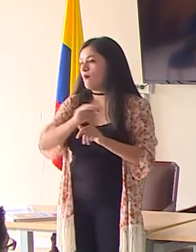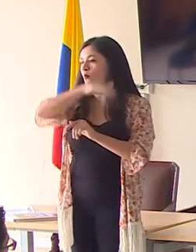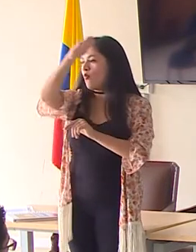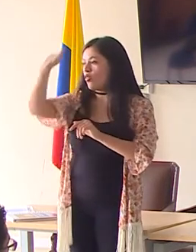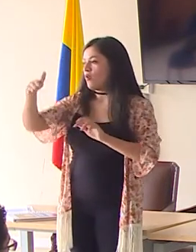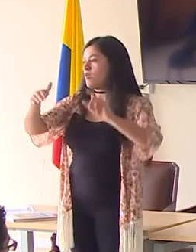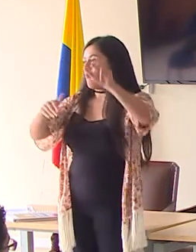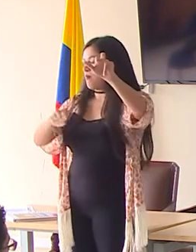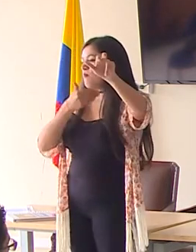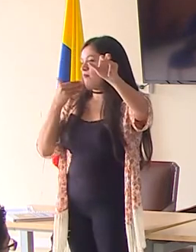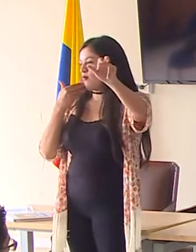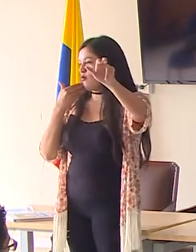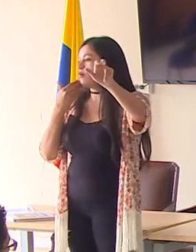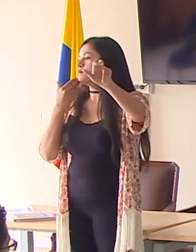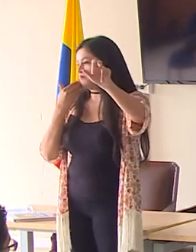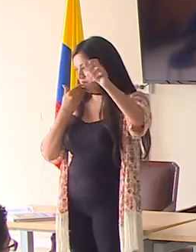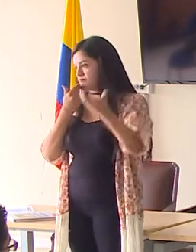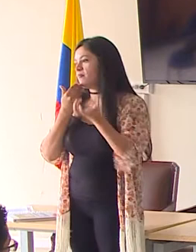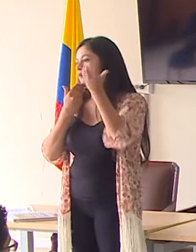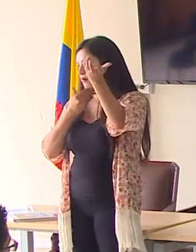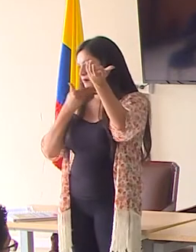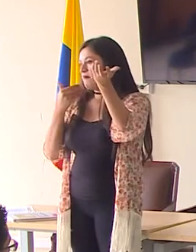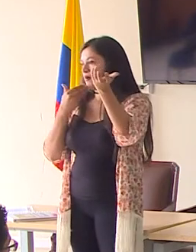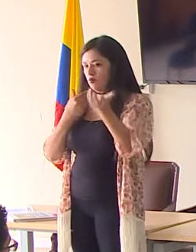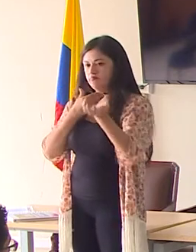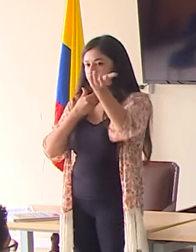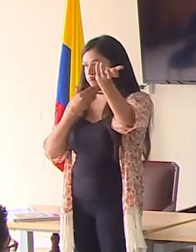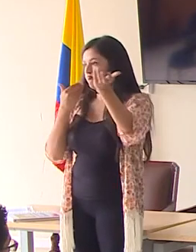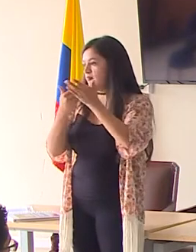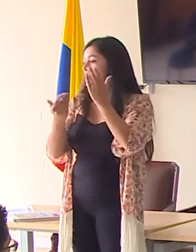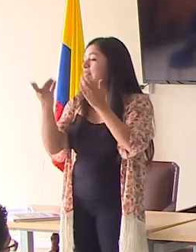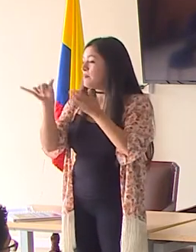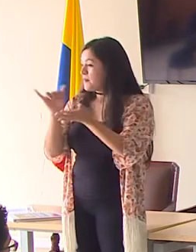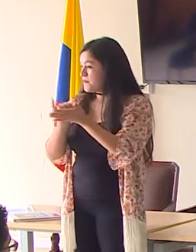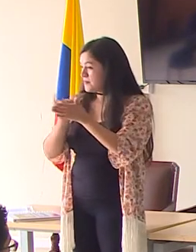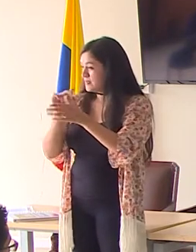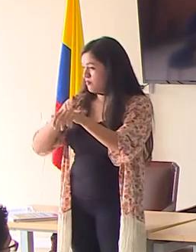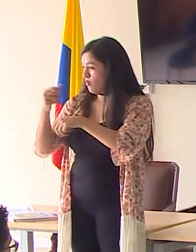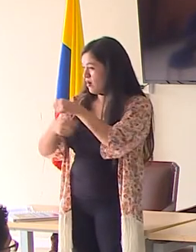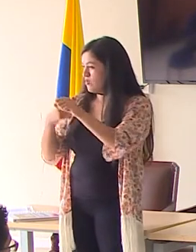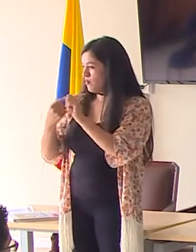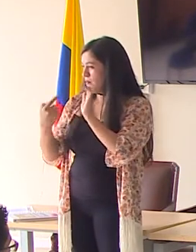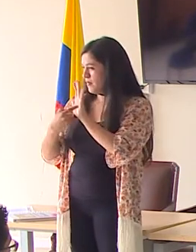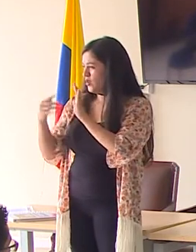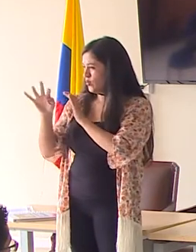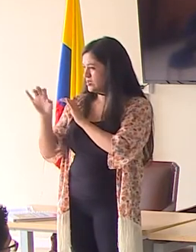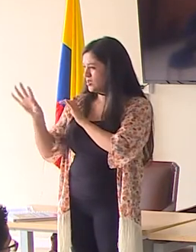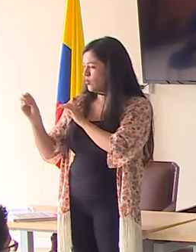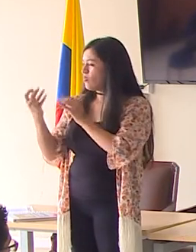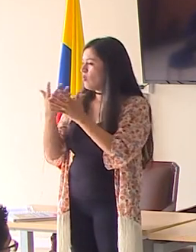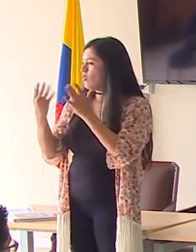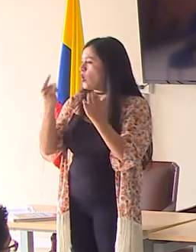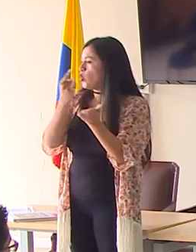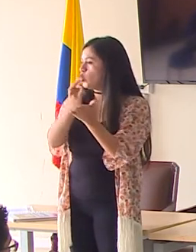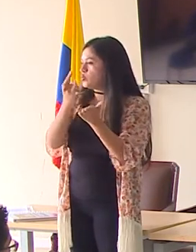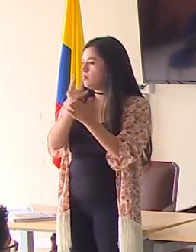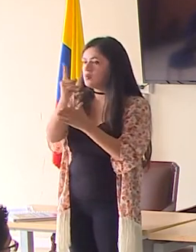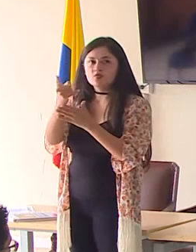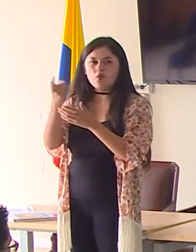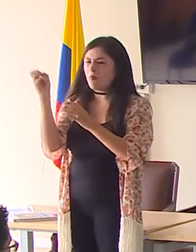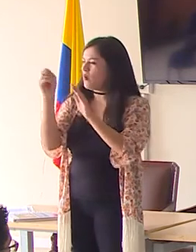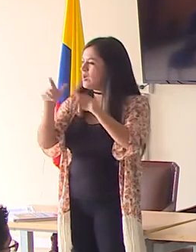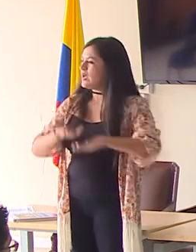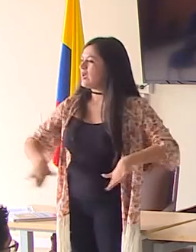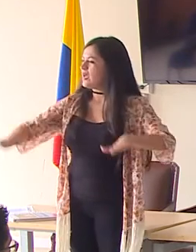década del 80 se empieza a construir a implementar el relleno doña juana acá en el sur de bogotá en frente de usme en la localidad de ciudad bolívar